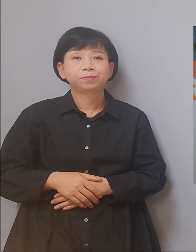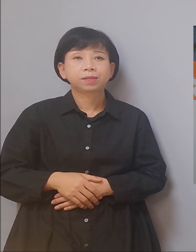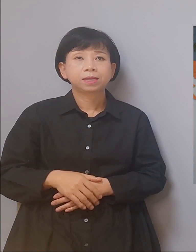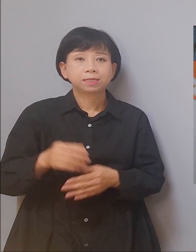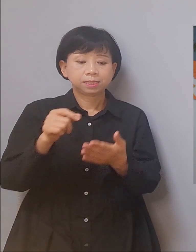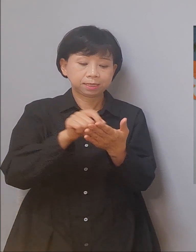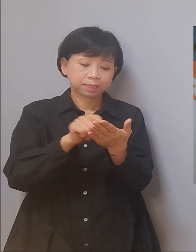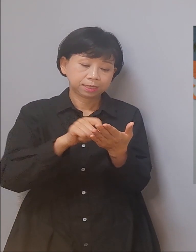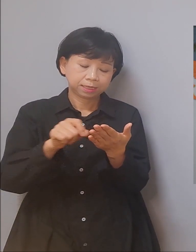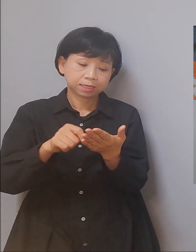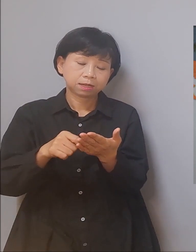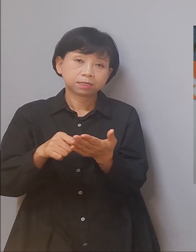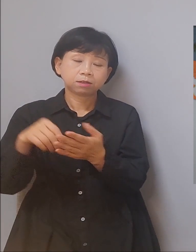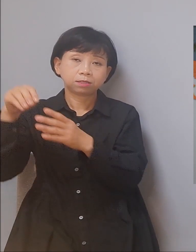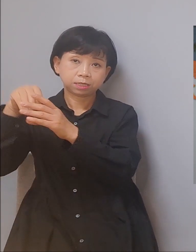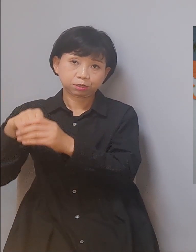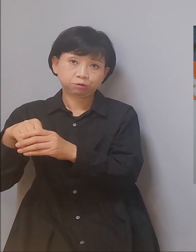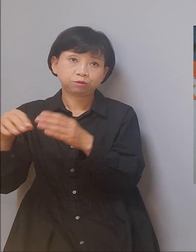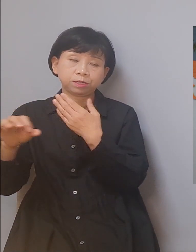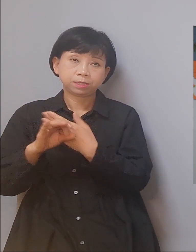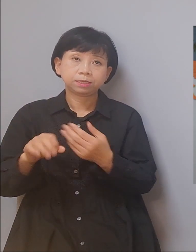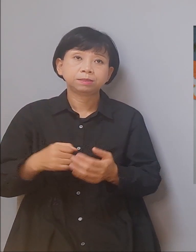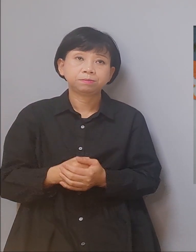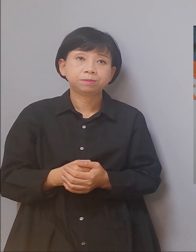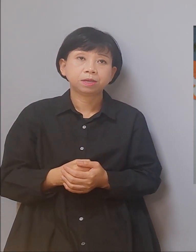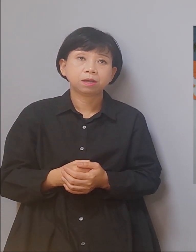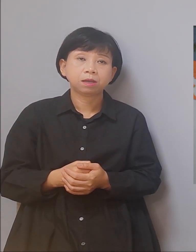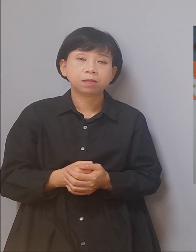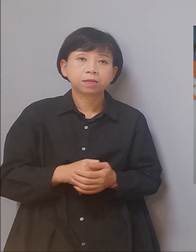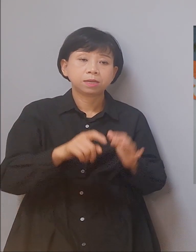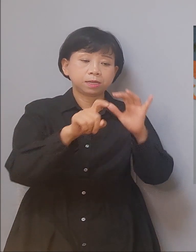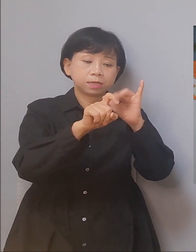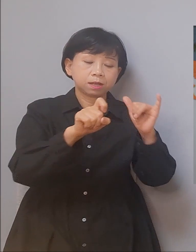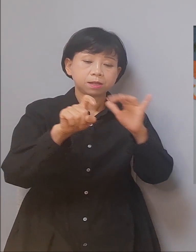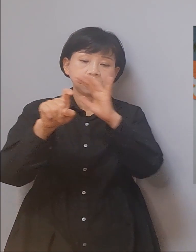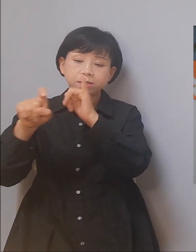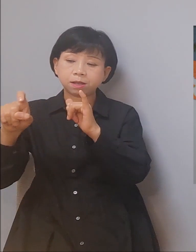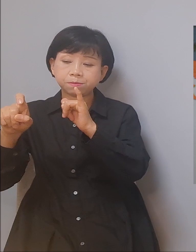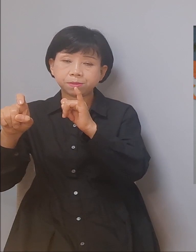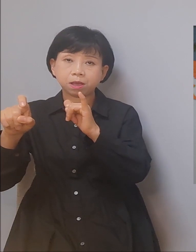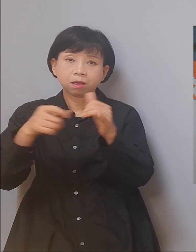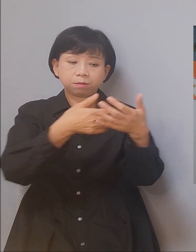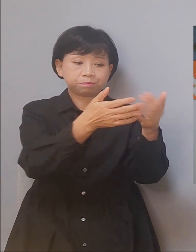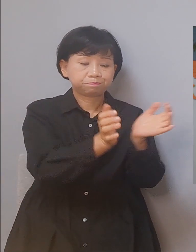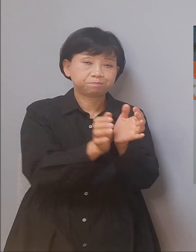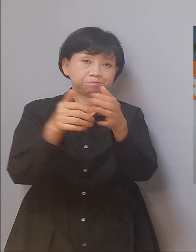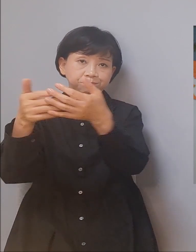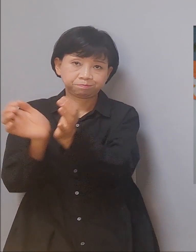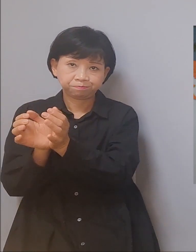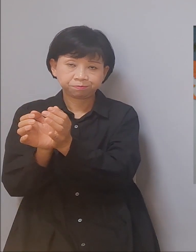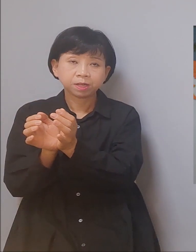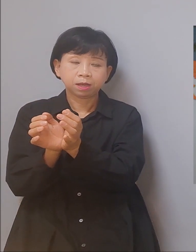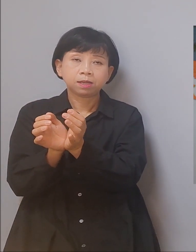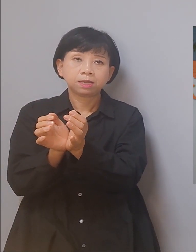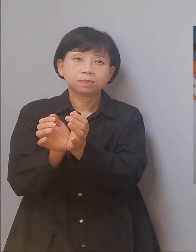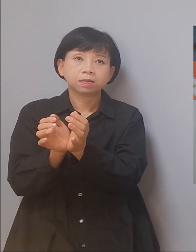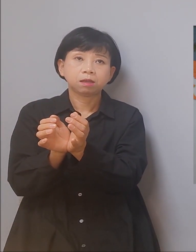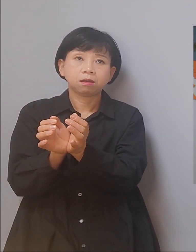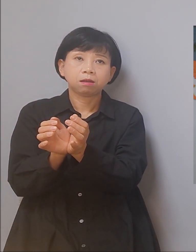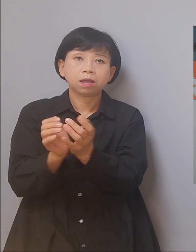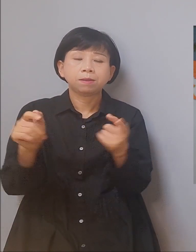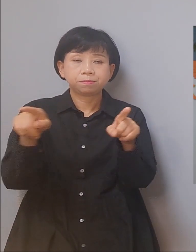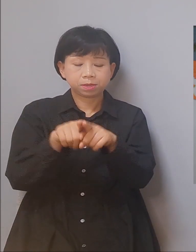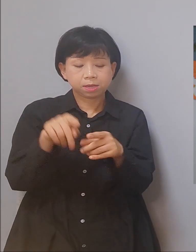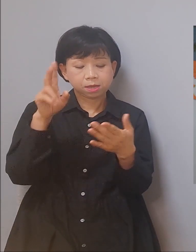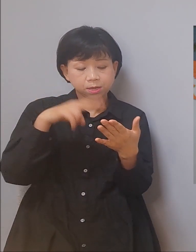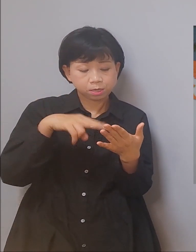신청서에 이름을 적어서 제출해 주시면 이제 10분씩 이렇게 저희가 이렇게 함께 공동체를 이룰 수 있게 해서 함께